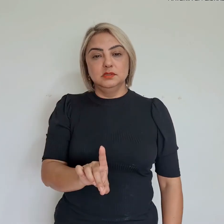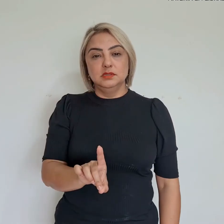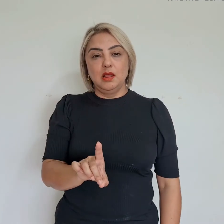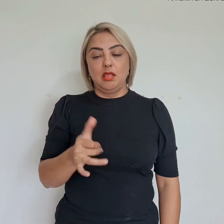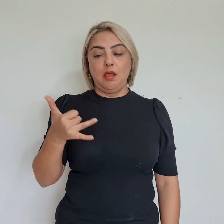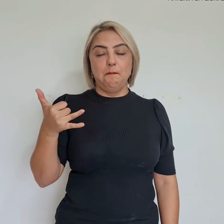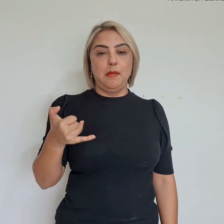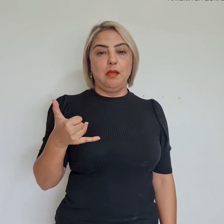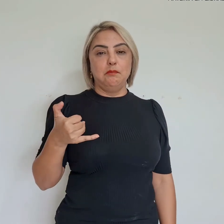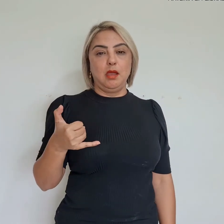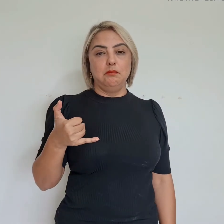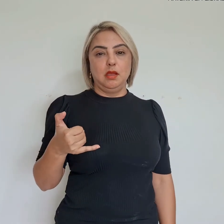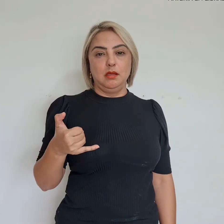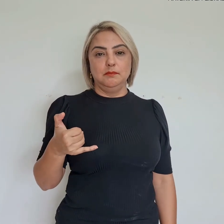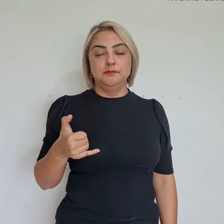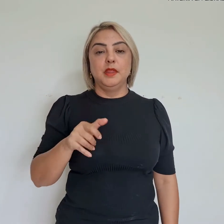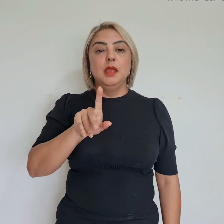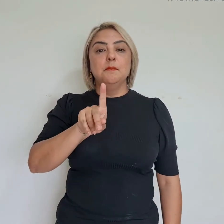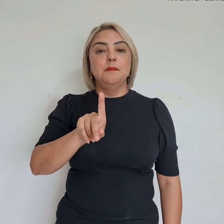armas. PL